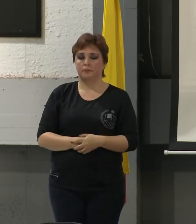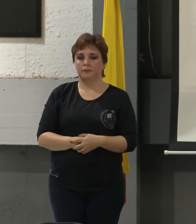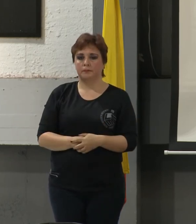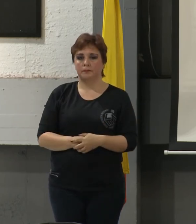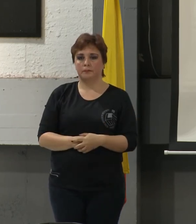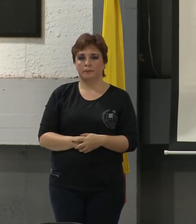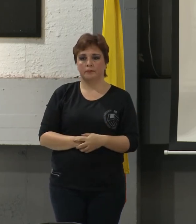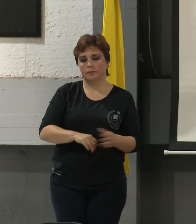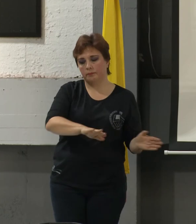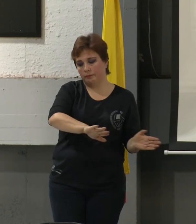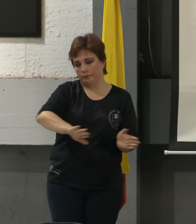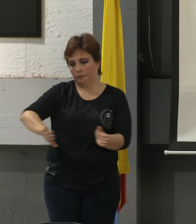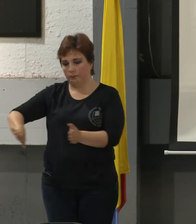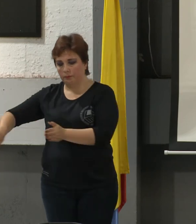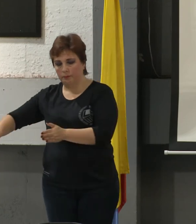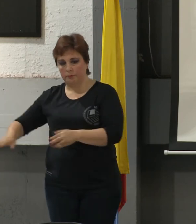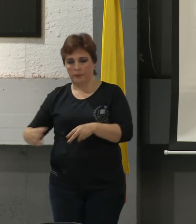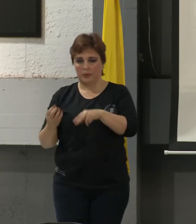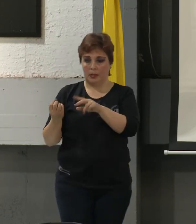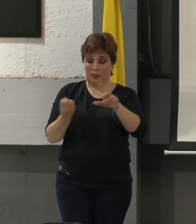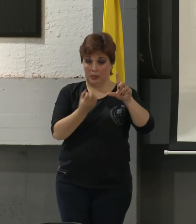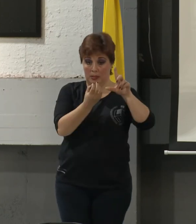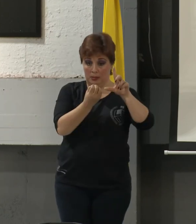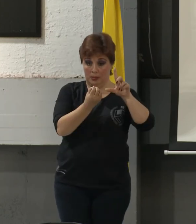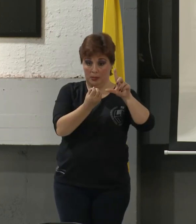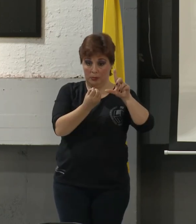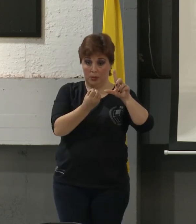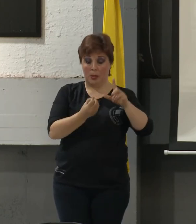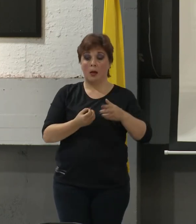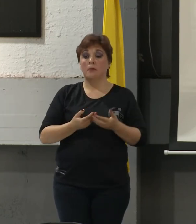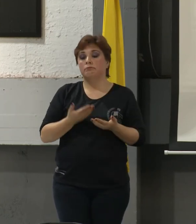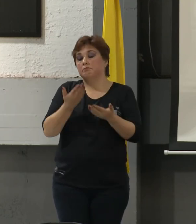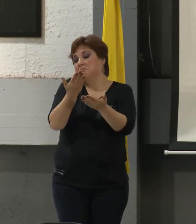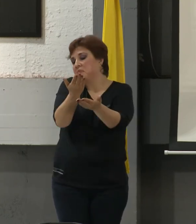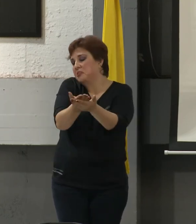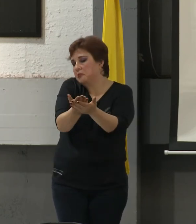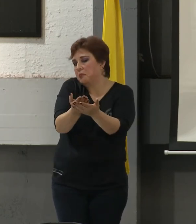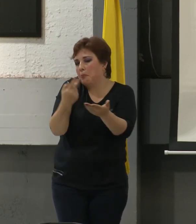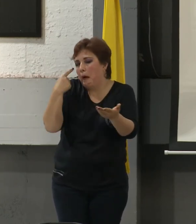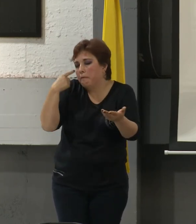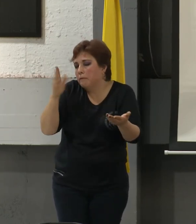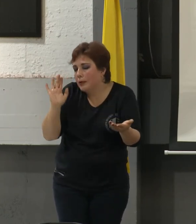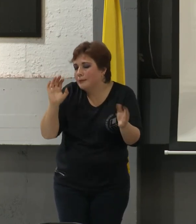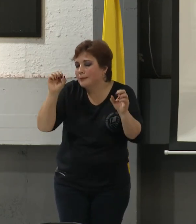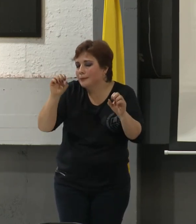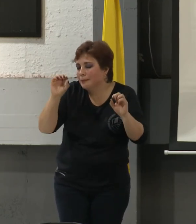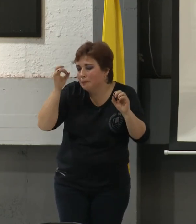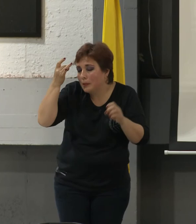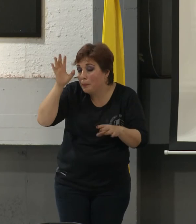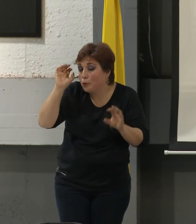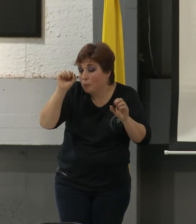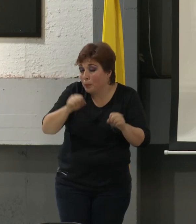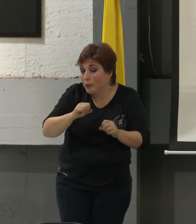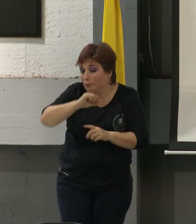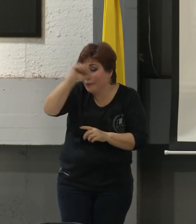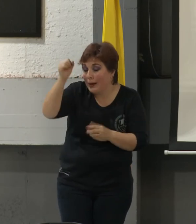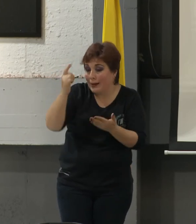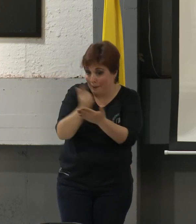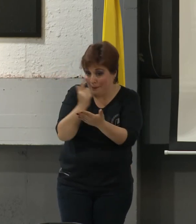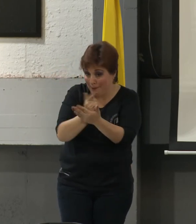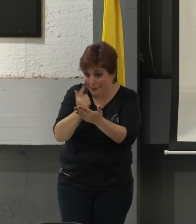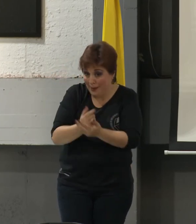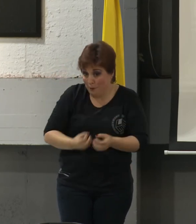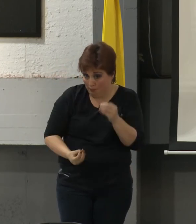licenciatura se presentó a la convocatoria para publicación de libros 2018 del fondo editorial con un libro que compila resultados de